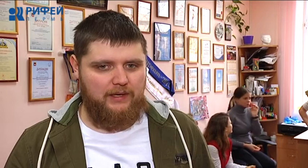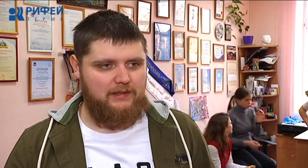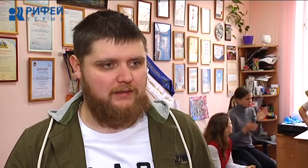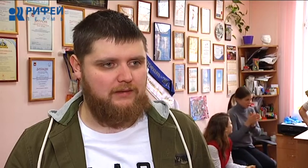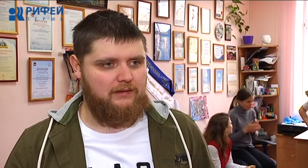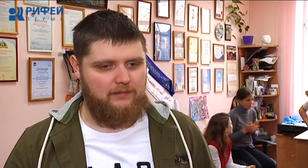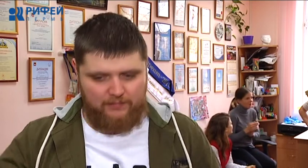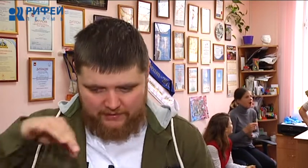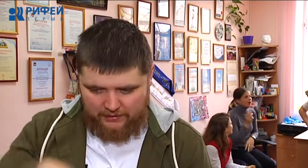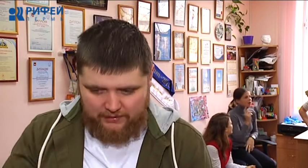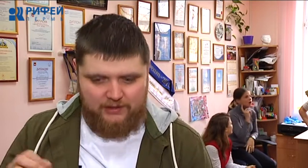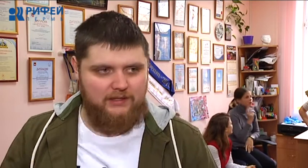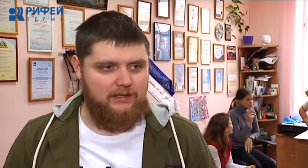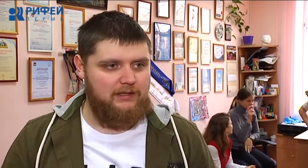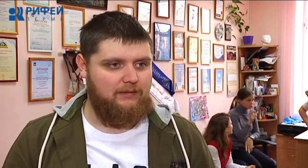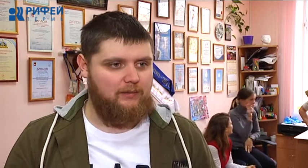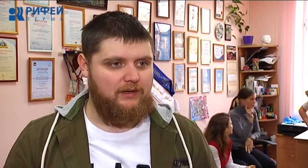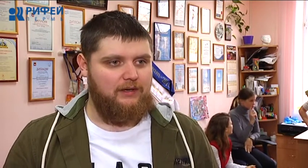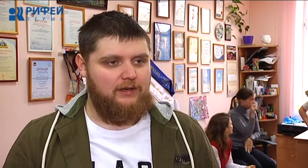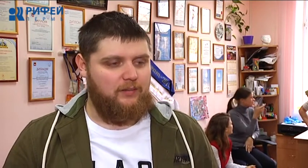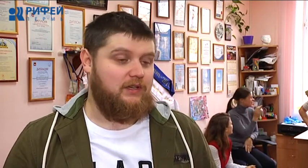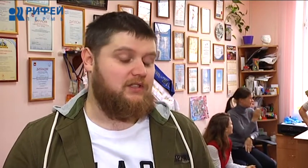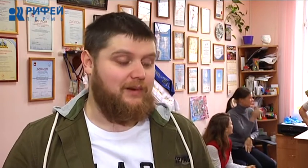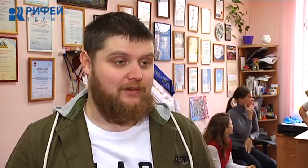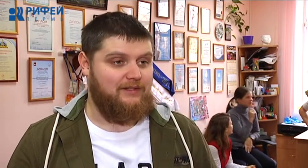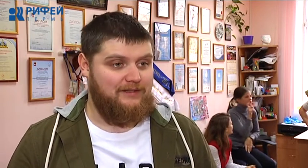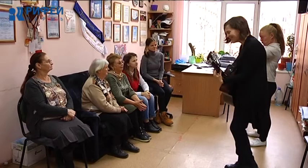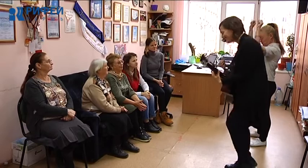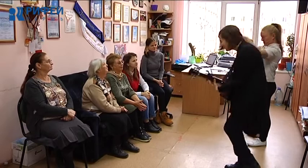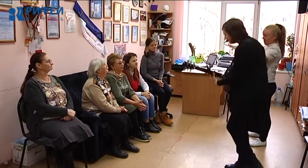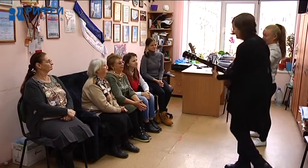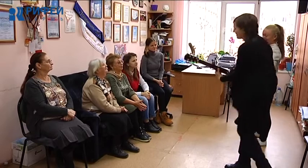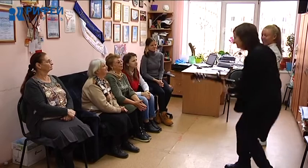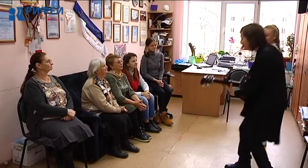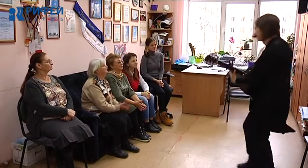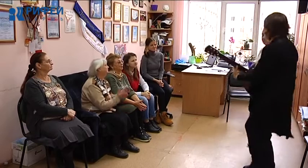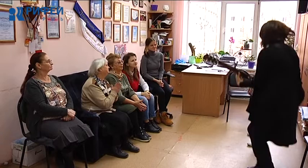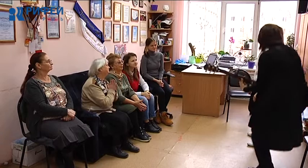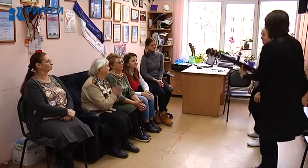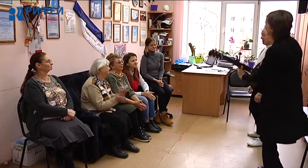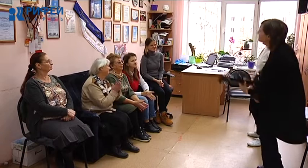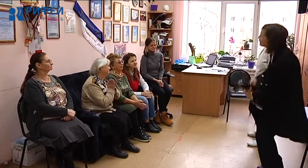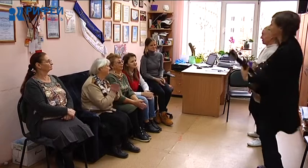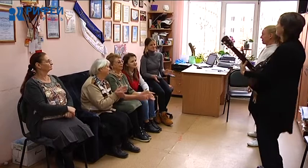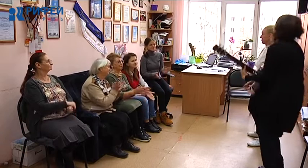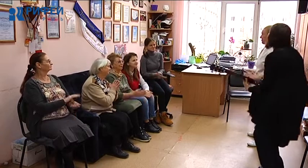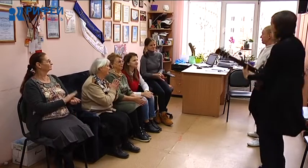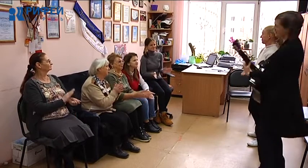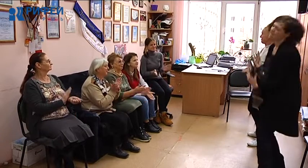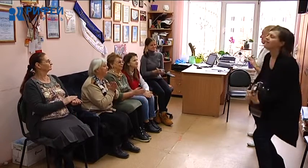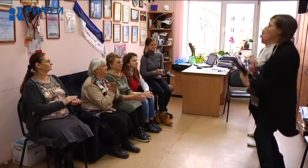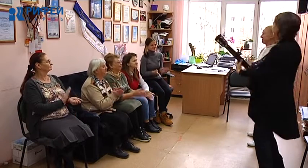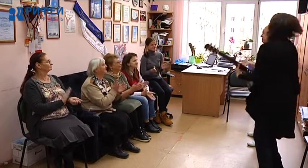было подбирать быстро жесты к словам, мне кажется, справилась. Оба артиста впервые выступают перед